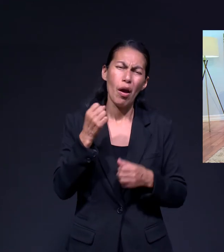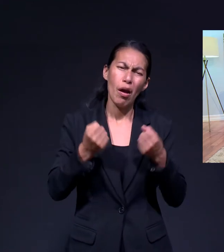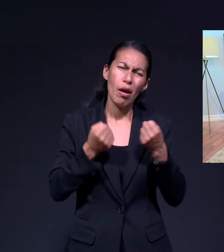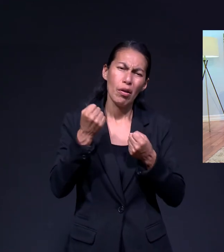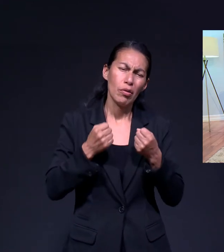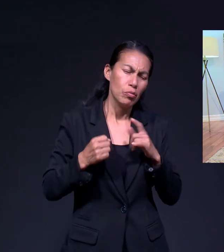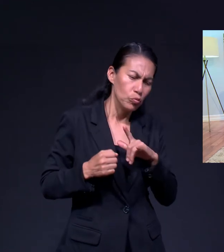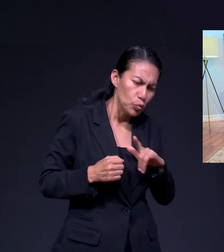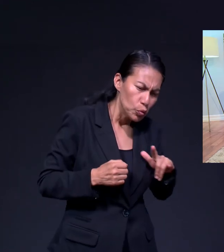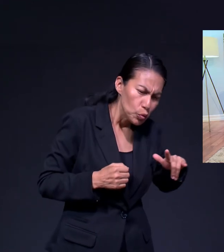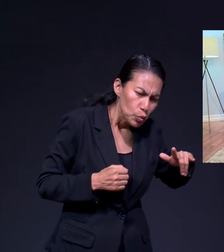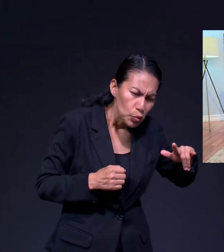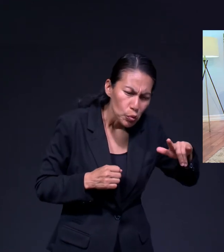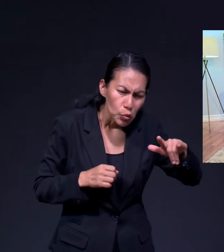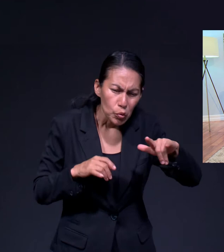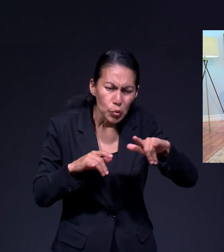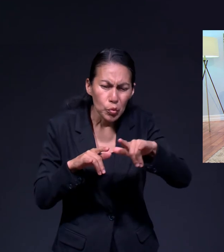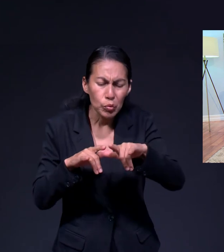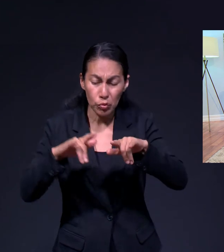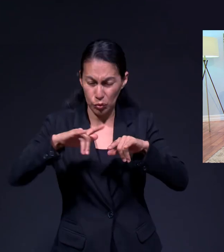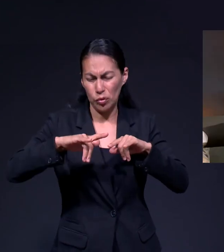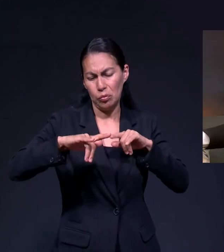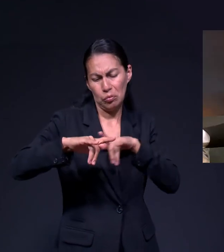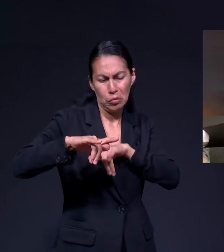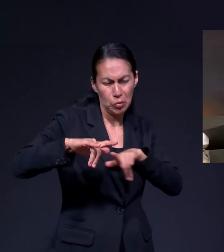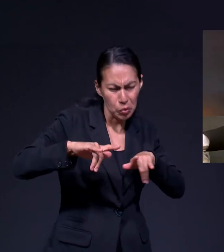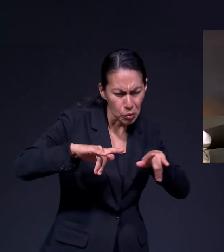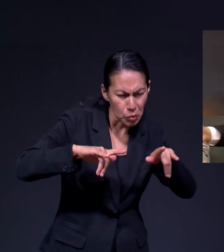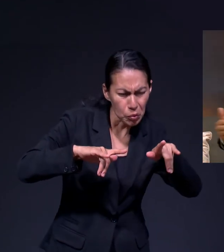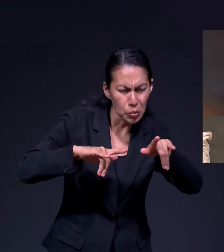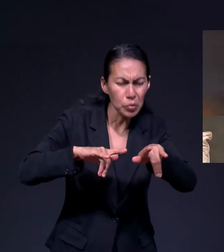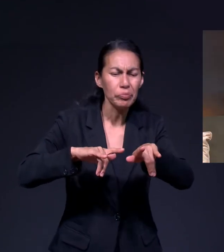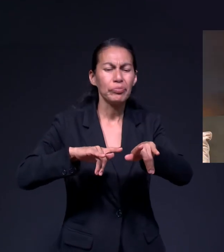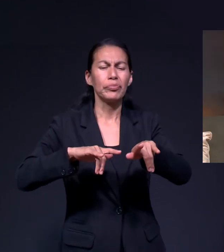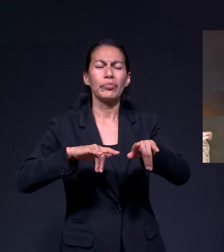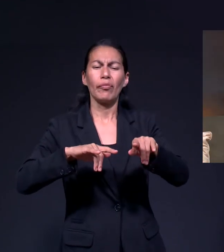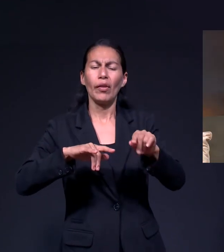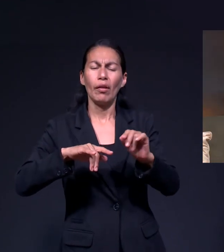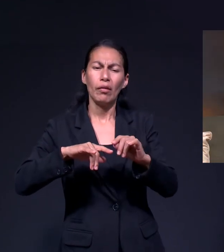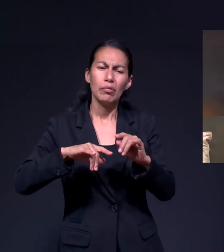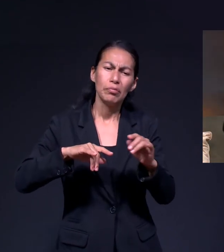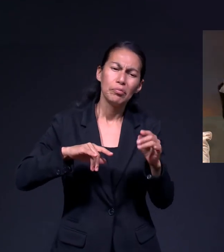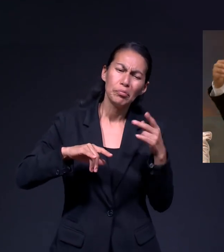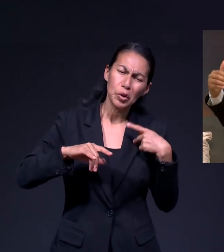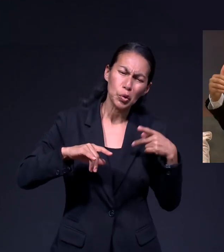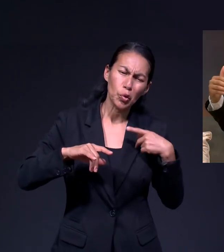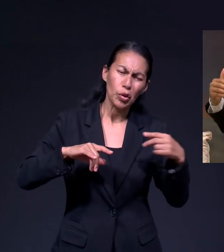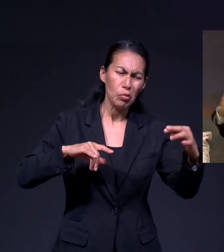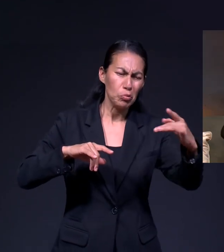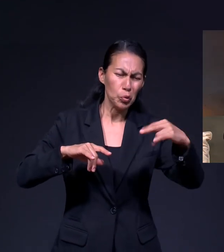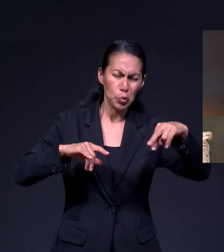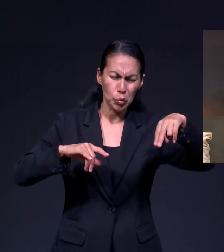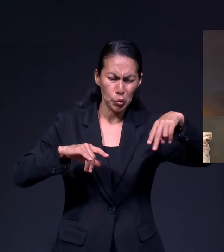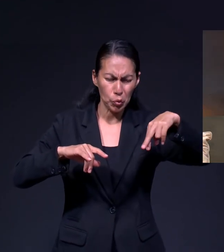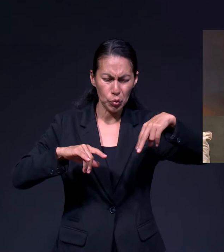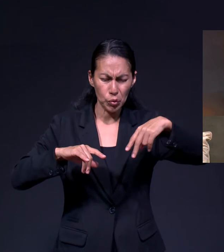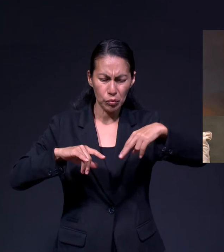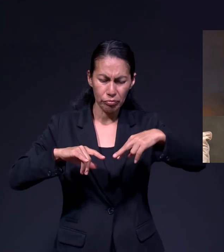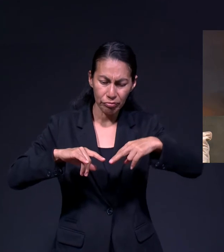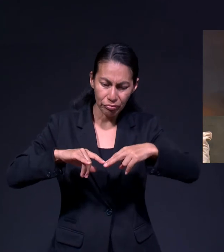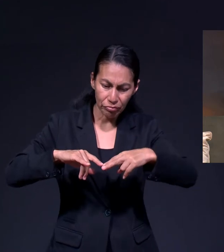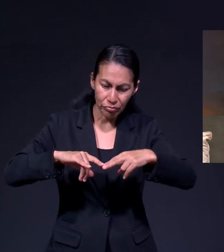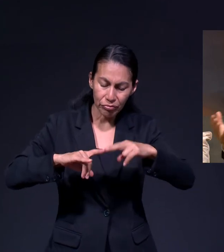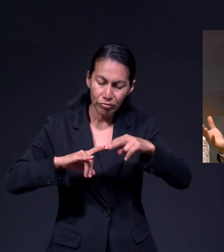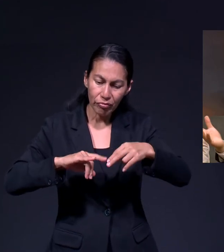dijimos ya nos ayudaron el señor se bajó abrimos el cofre